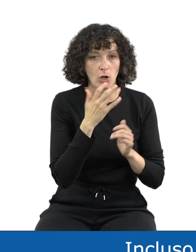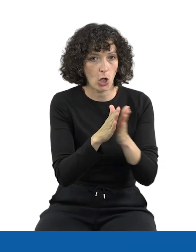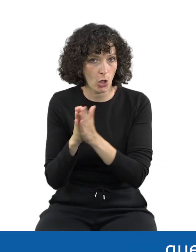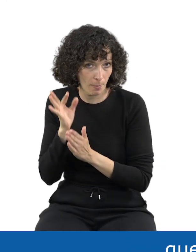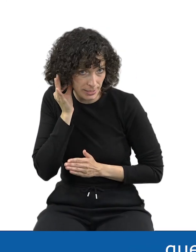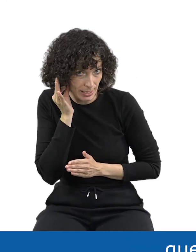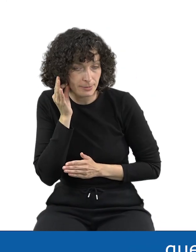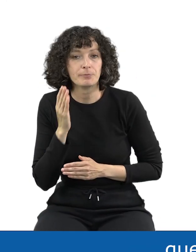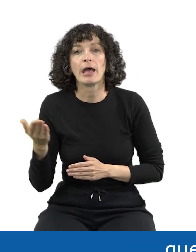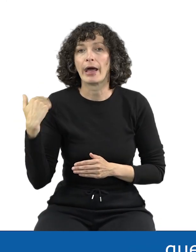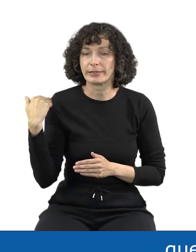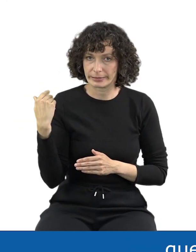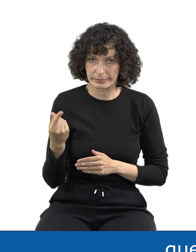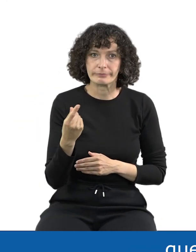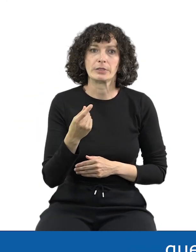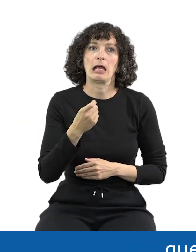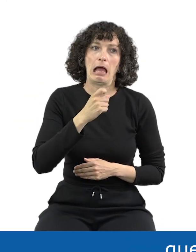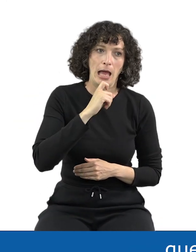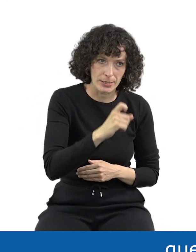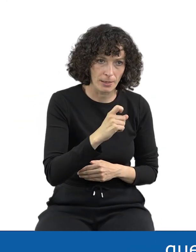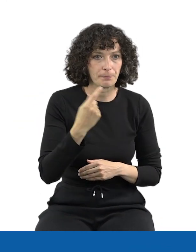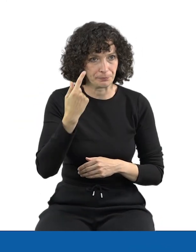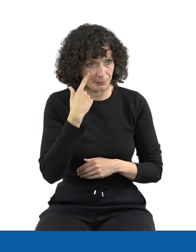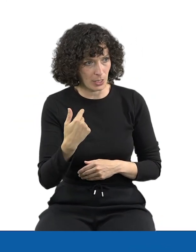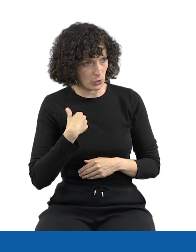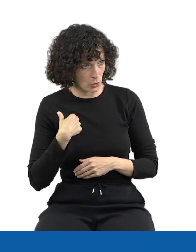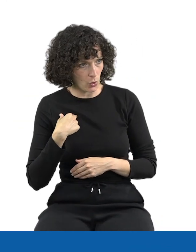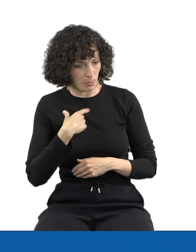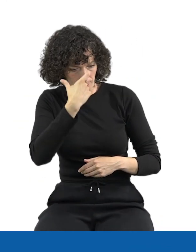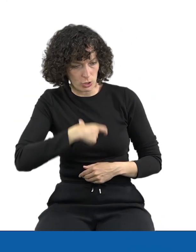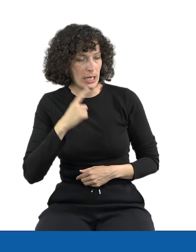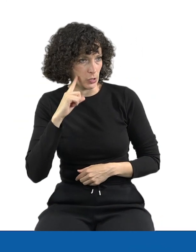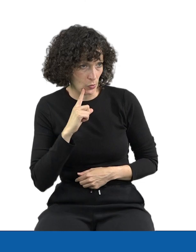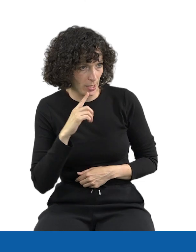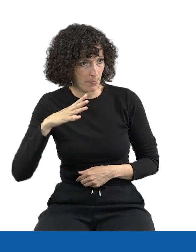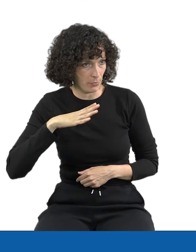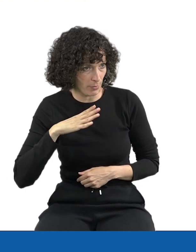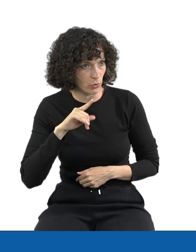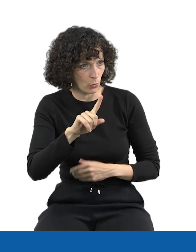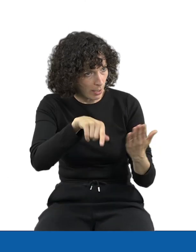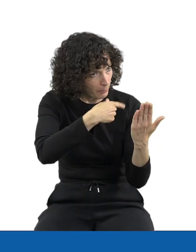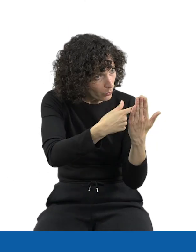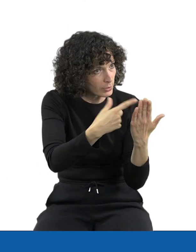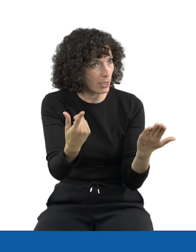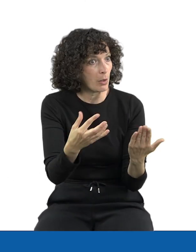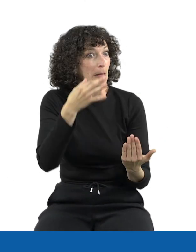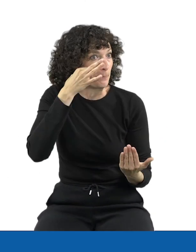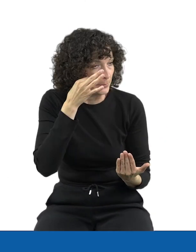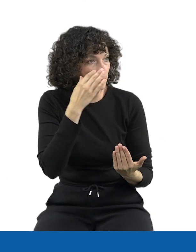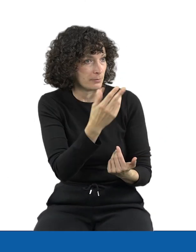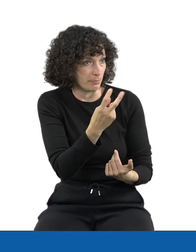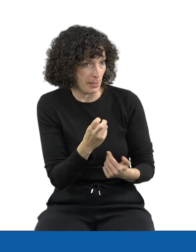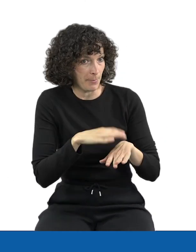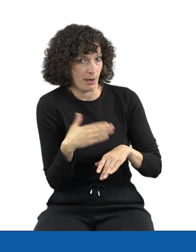que han avisado, soy persona sorda, por favor, apúntalo, llámame de forma